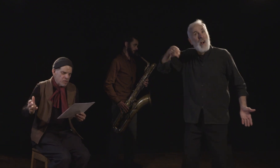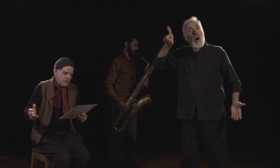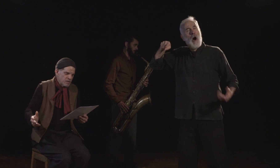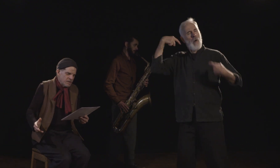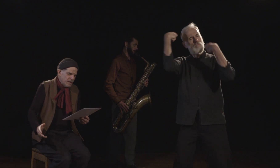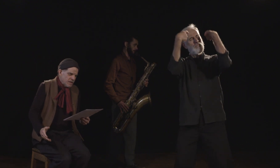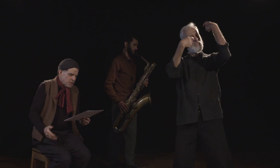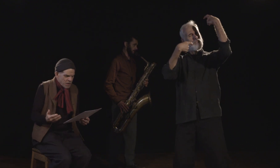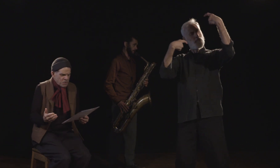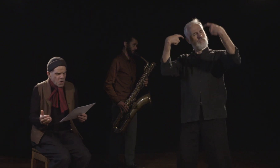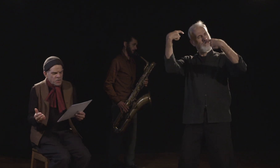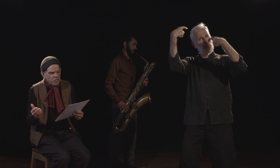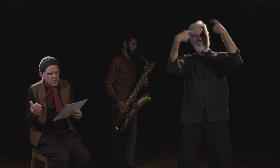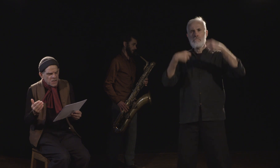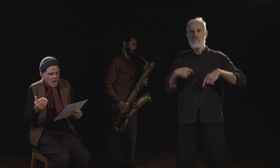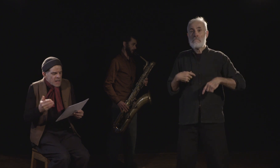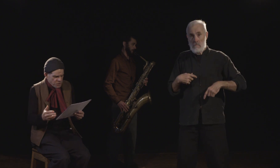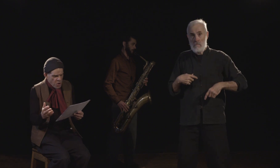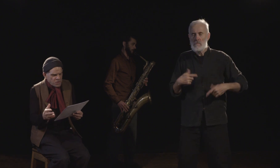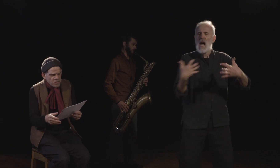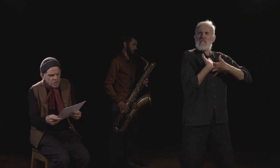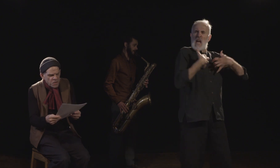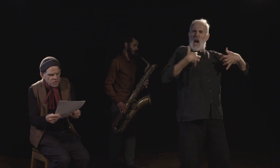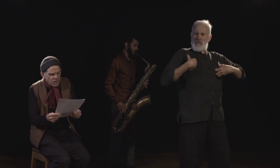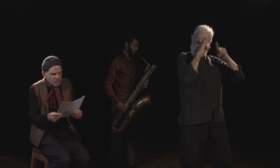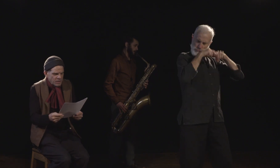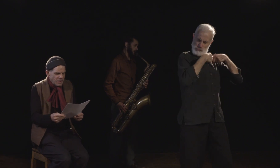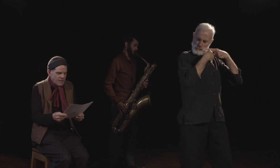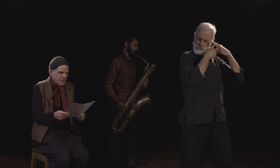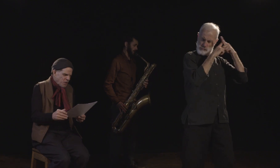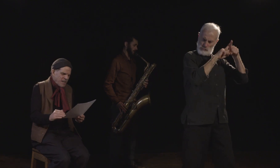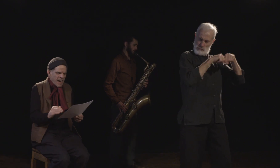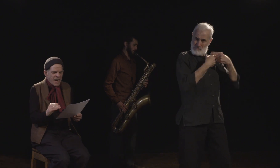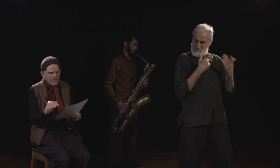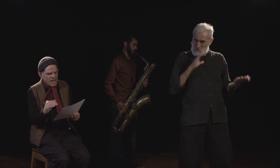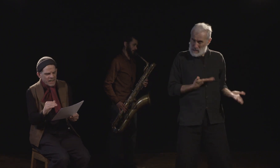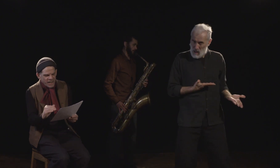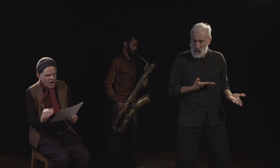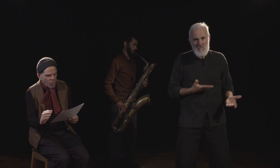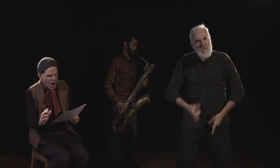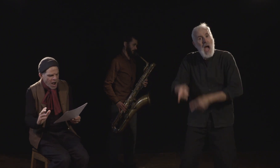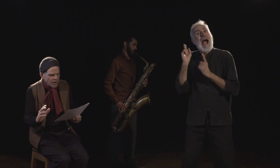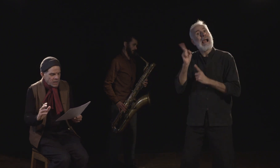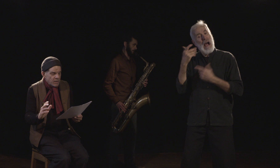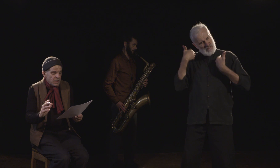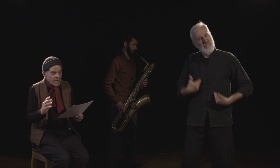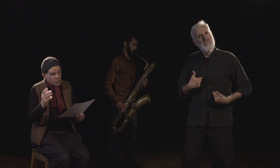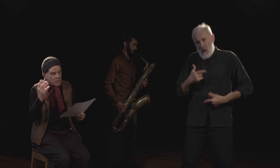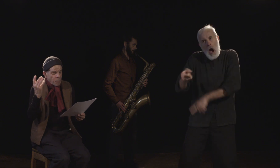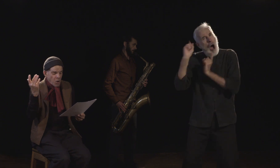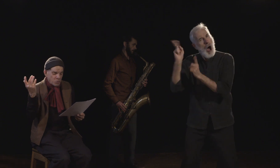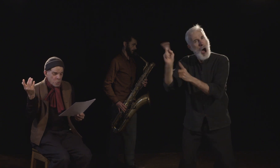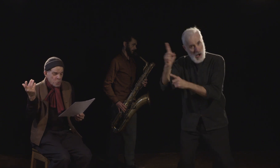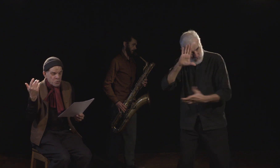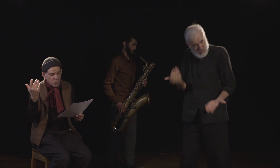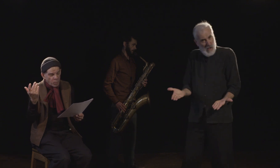philosophes, que les scientifiques scientifisent, que les guerriers guerroient et que